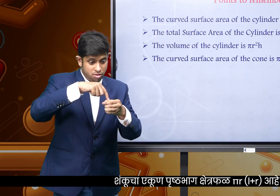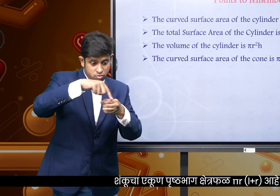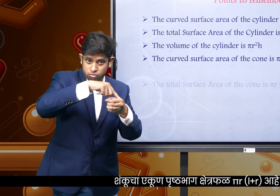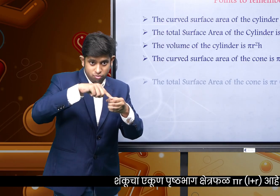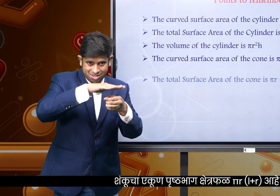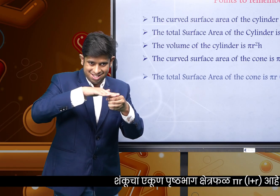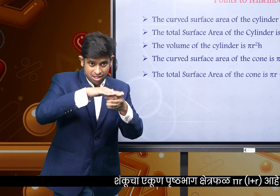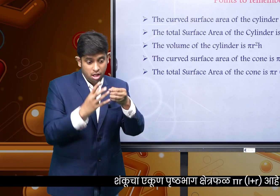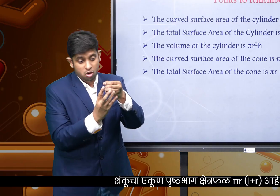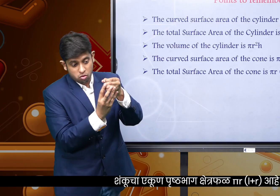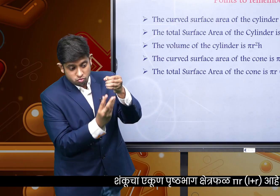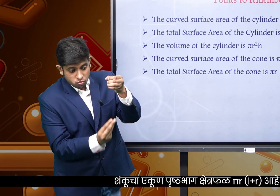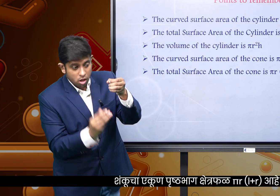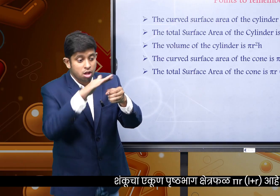शंकूचा एकूण पृष्ठभाग क्षेत्रफळ